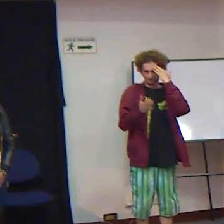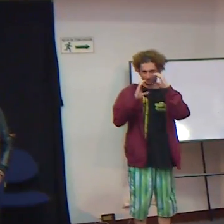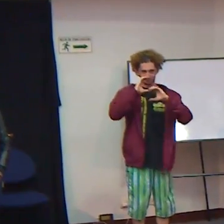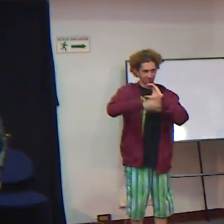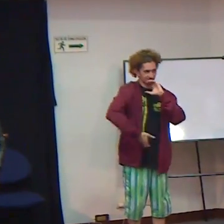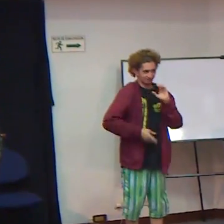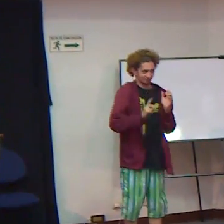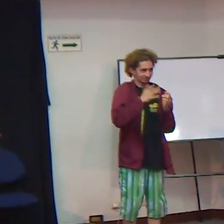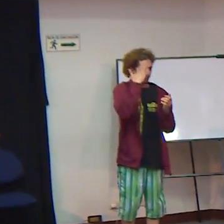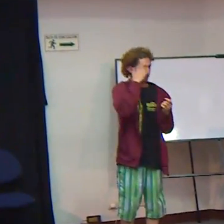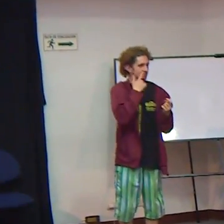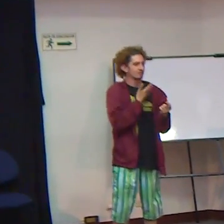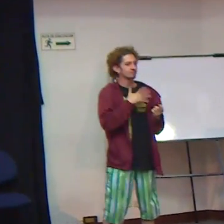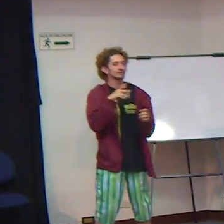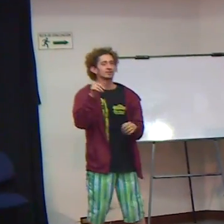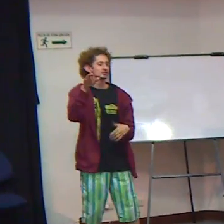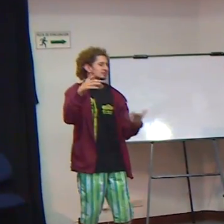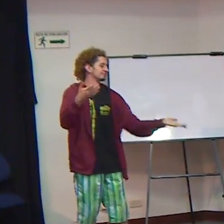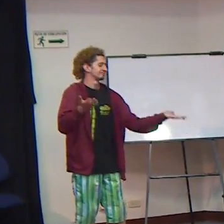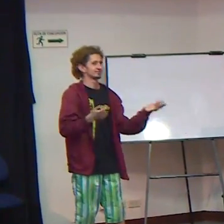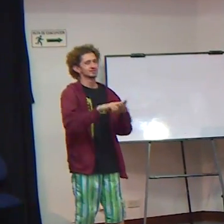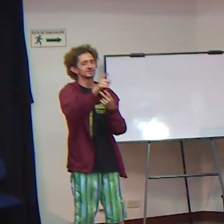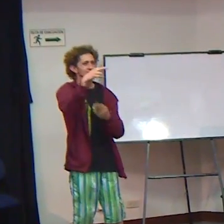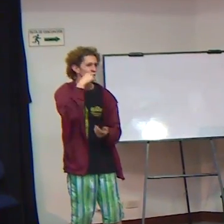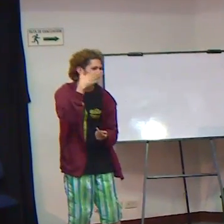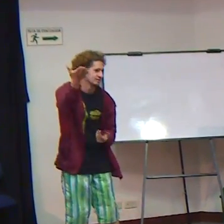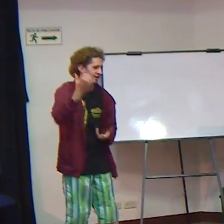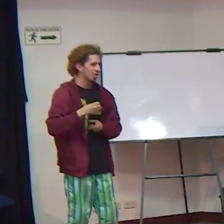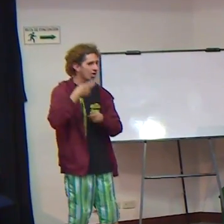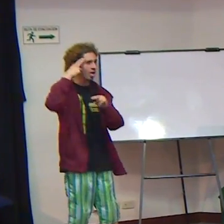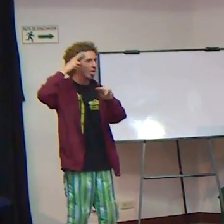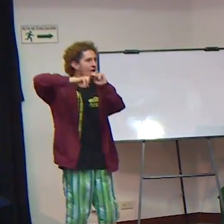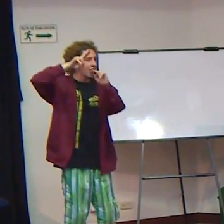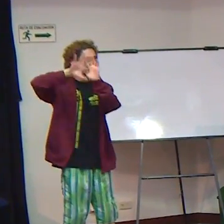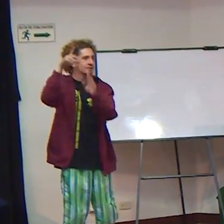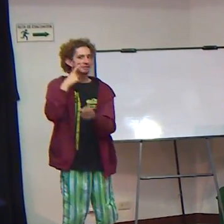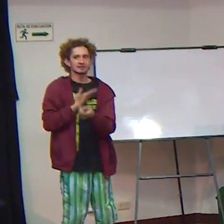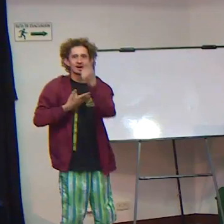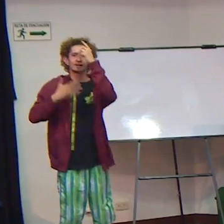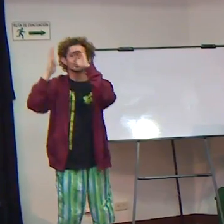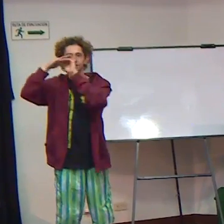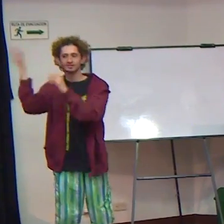sus expresiones, entonces nosotros nos asustamos. También escuchamos